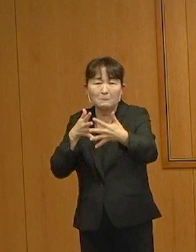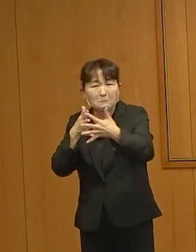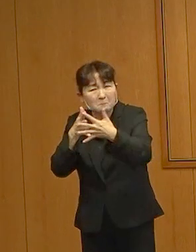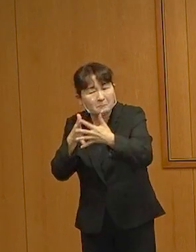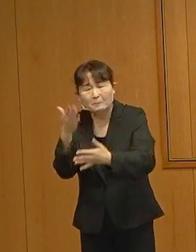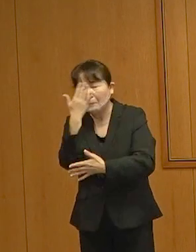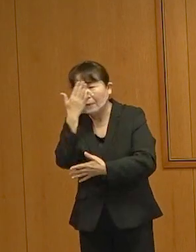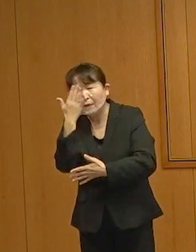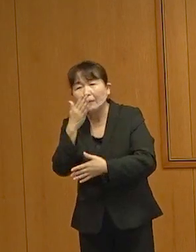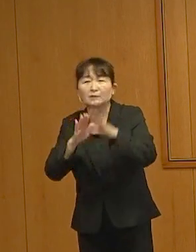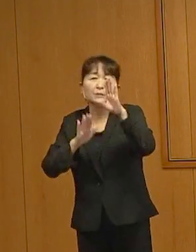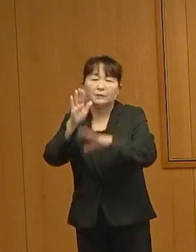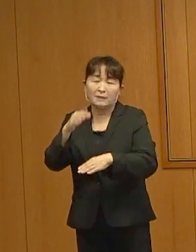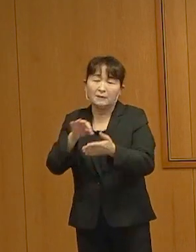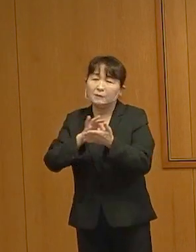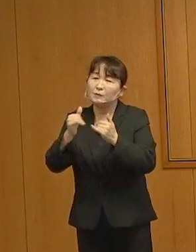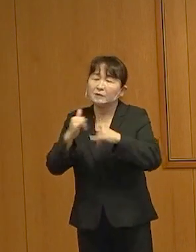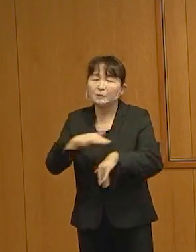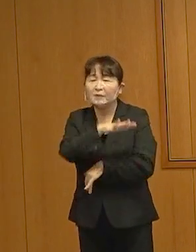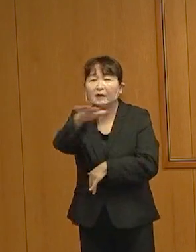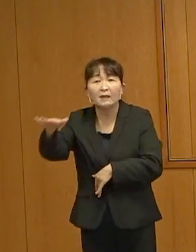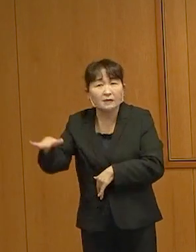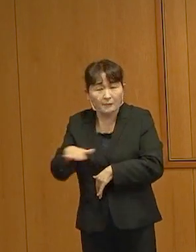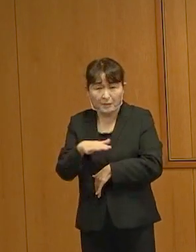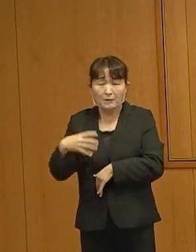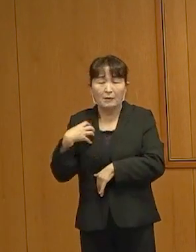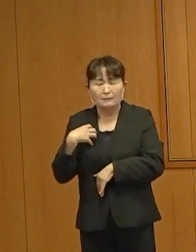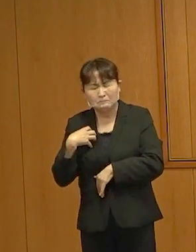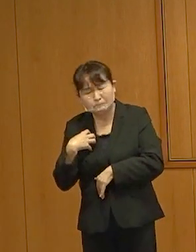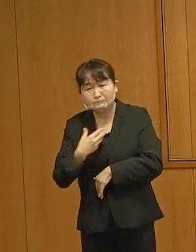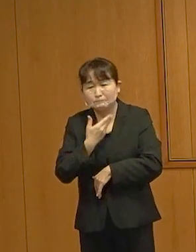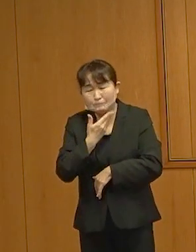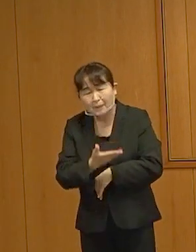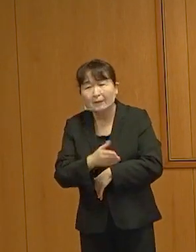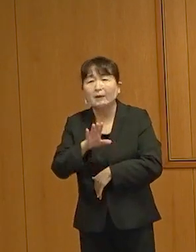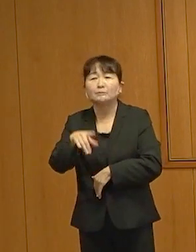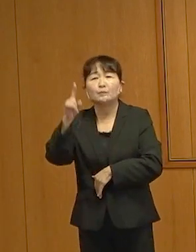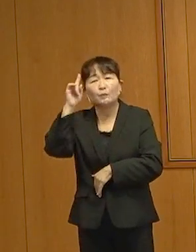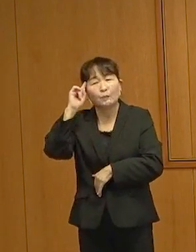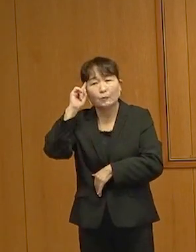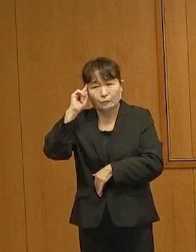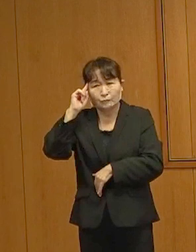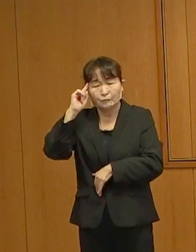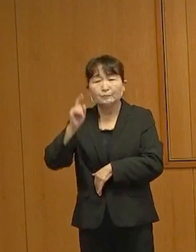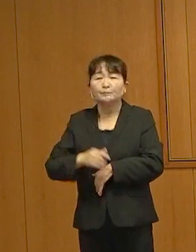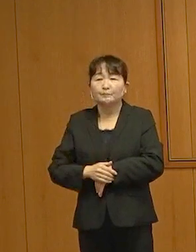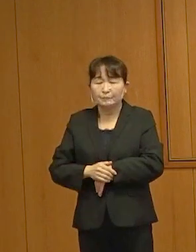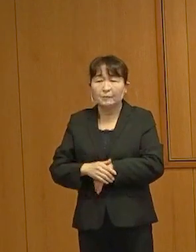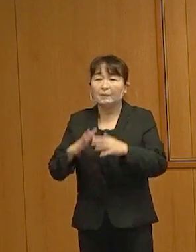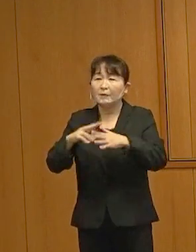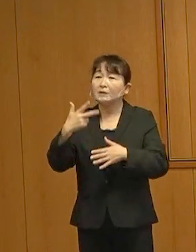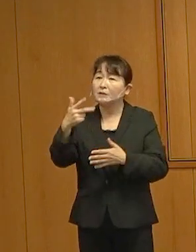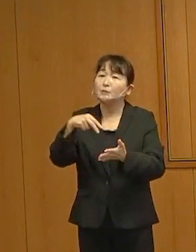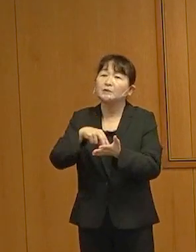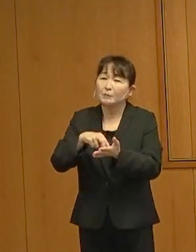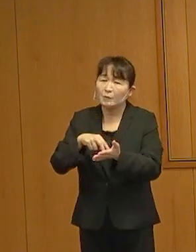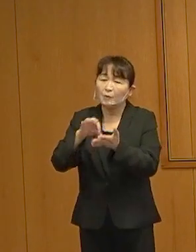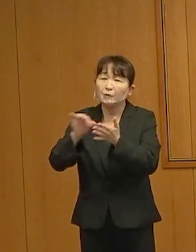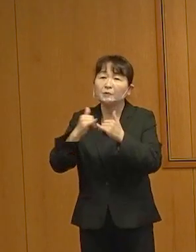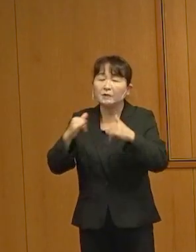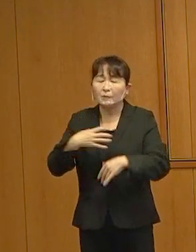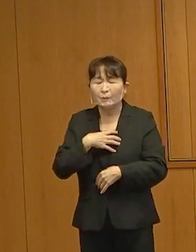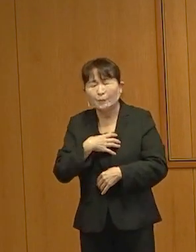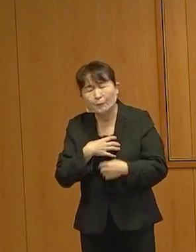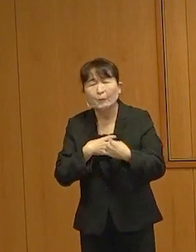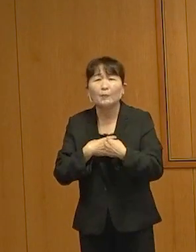、利用者にはご負担、ご不便をおかけしているところでございます。宮崎市としても利用者の不安